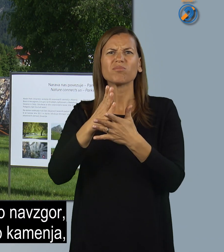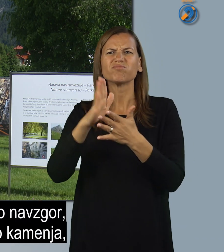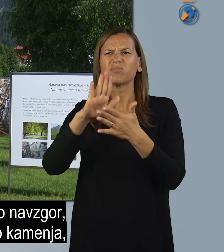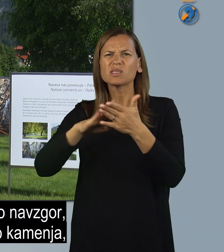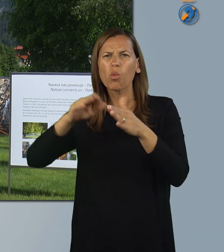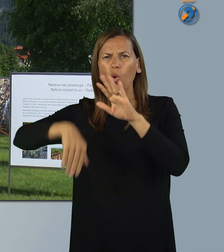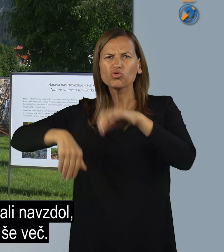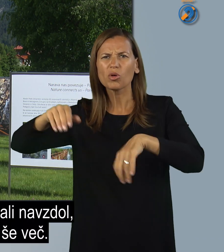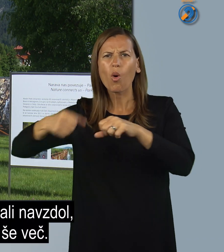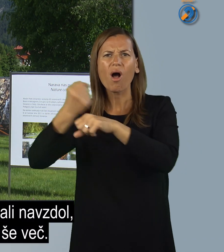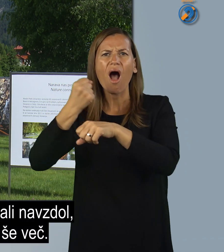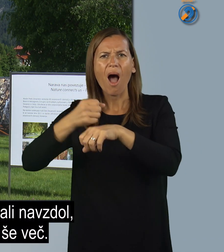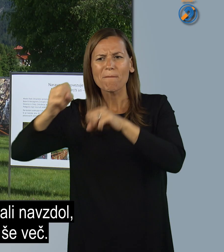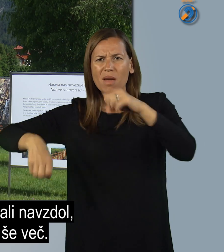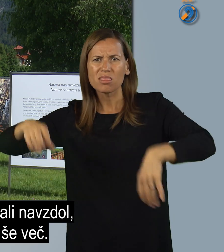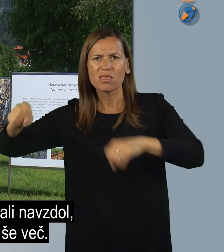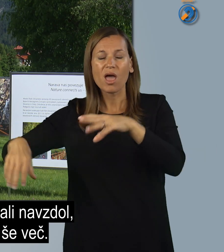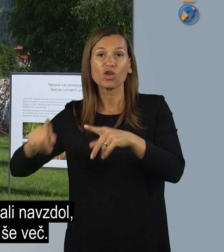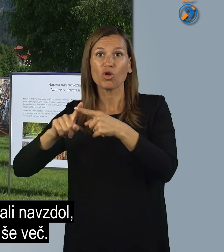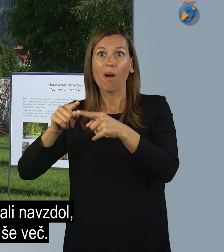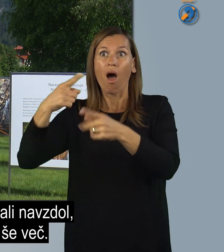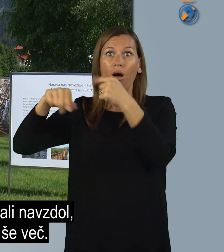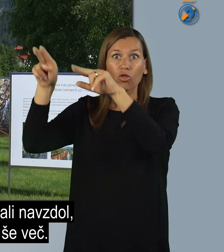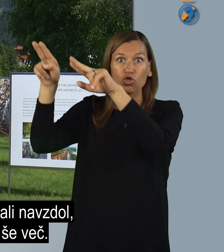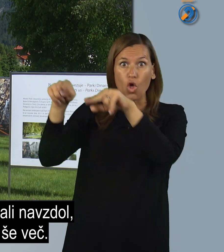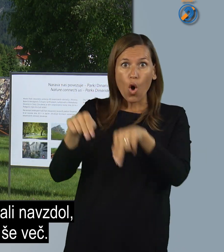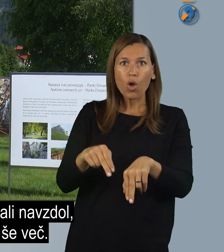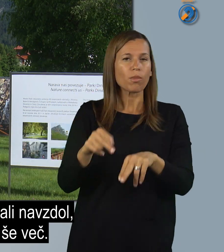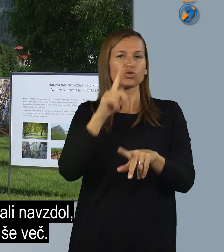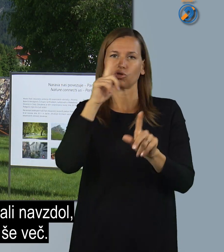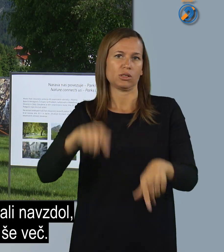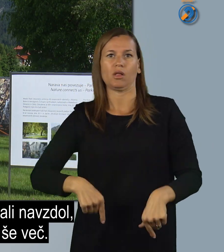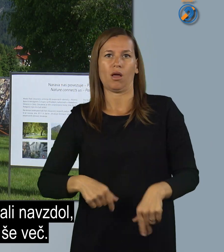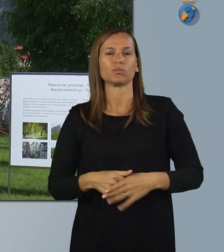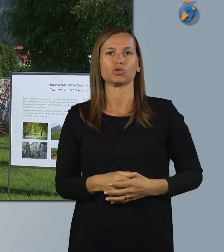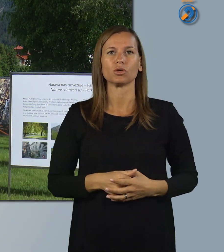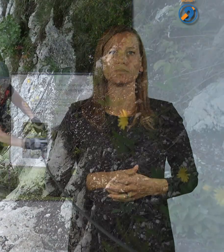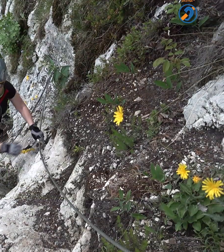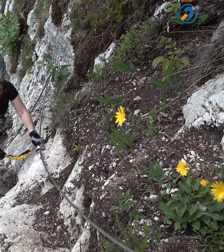veliko kamenja, ko pa plezamo navzdol, je pa ta moment še večji.